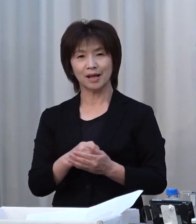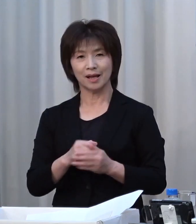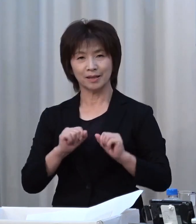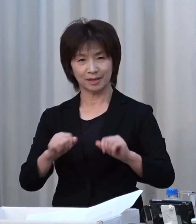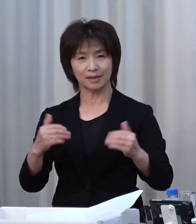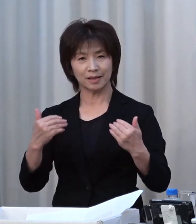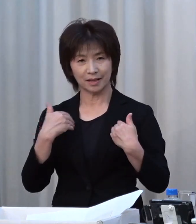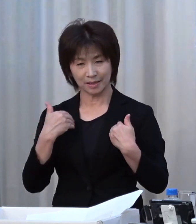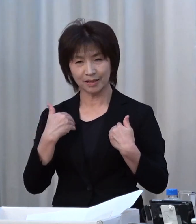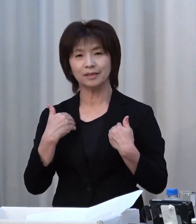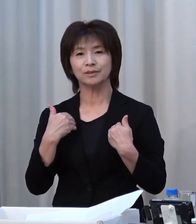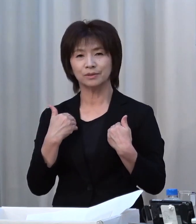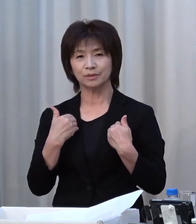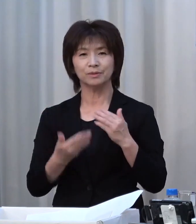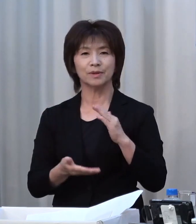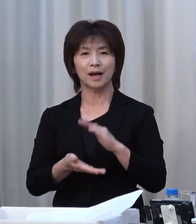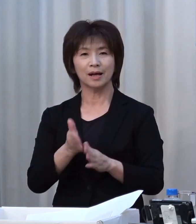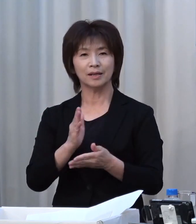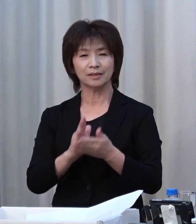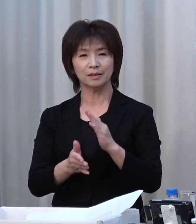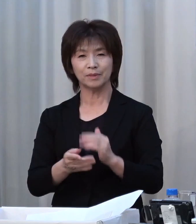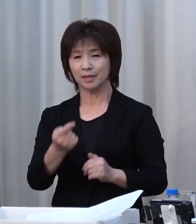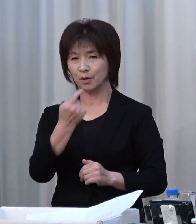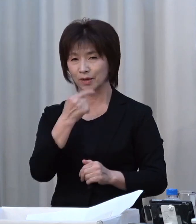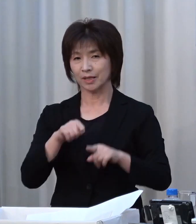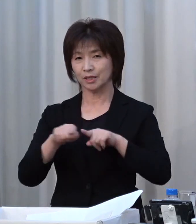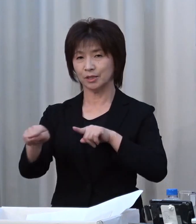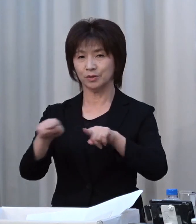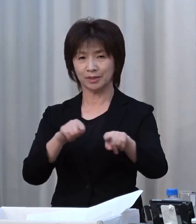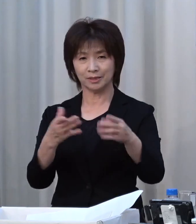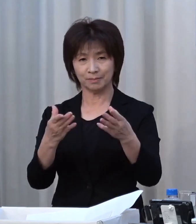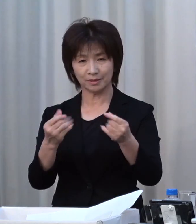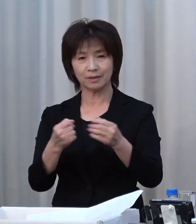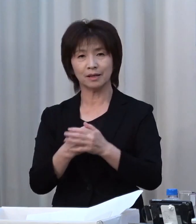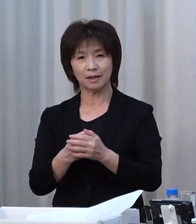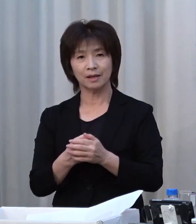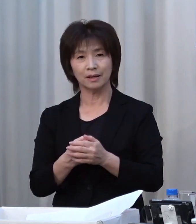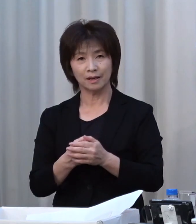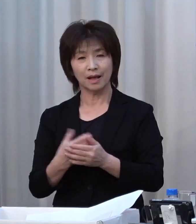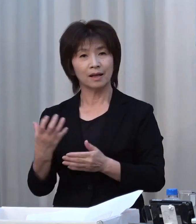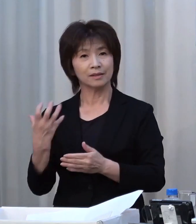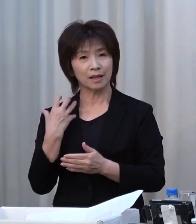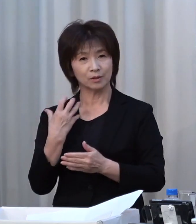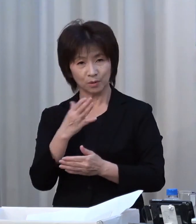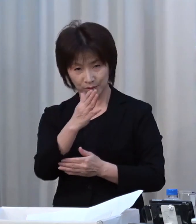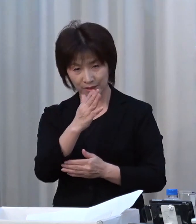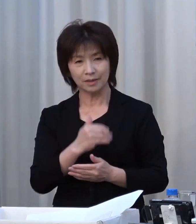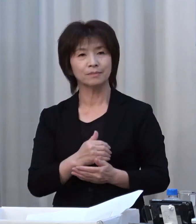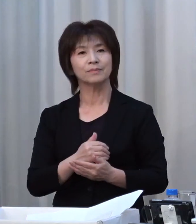っていかないといけないということに、ね、改めてね、私は指示したということでございますが、じゃあ担当部